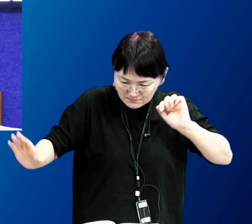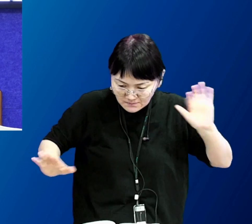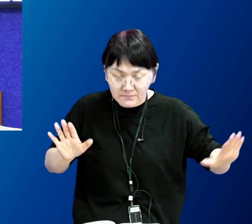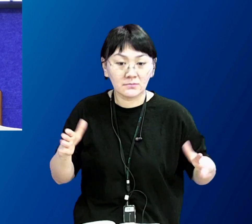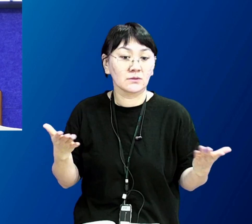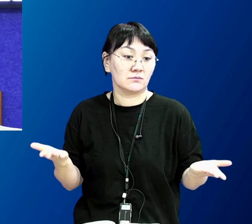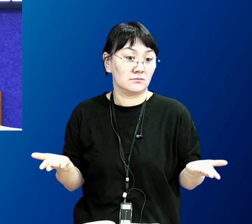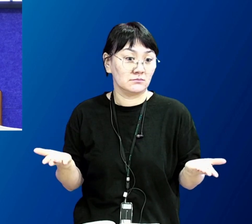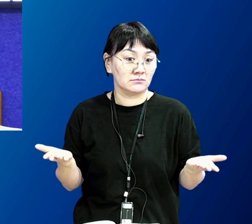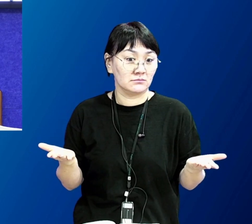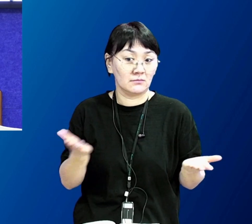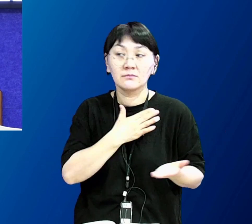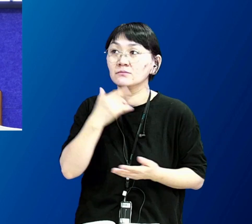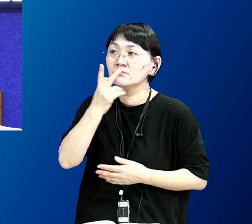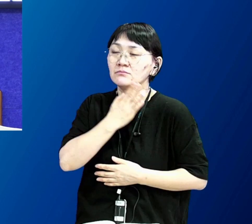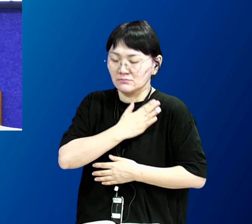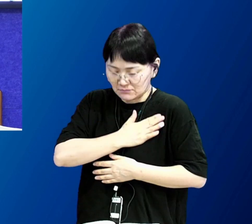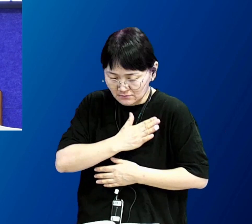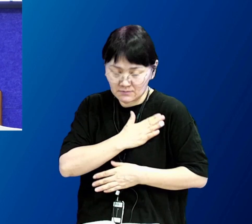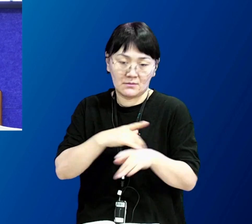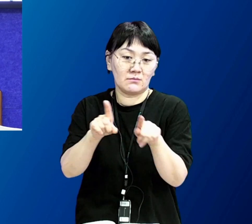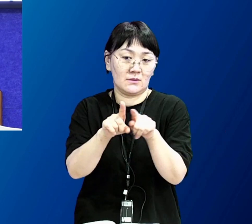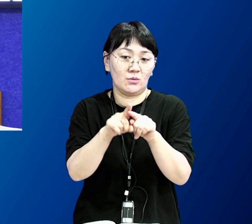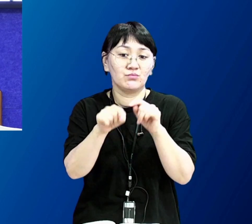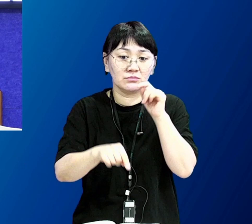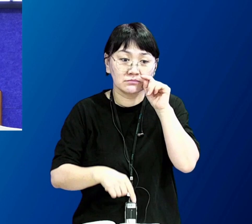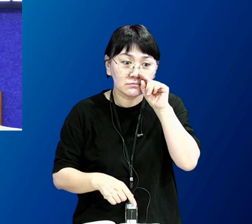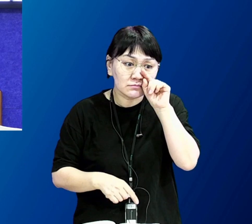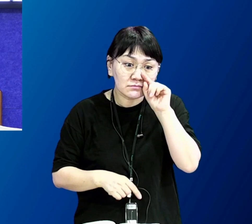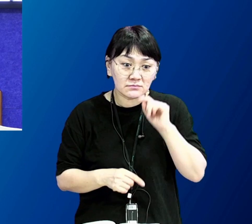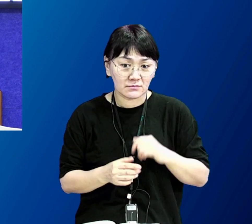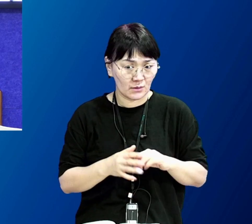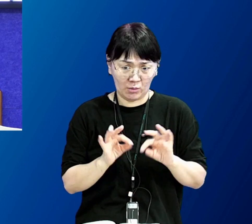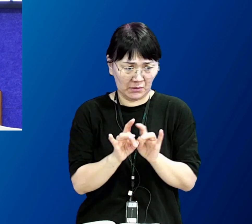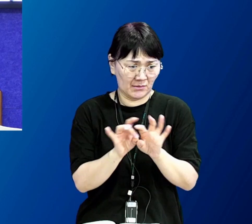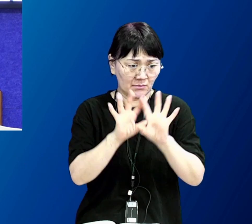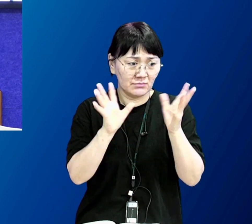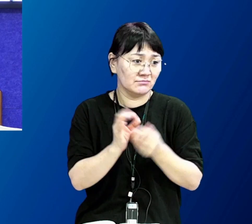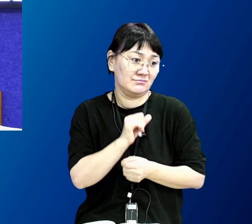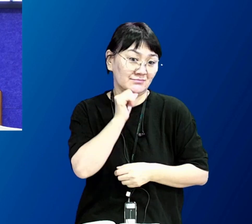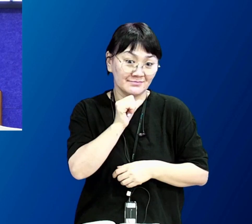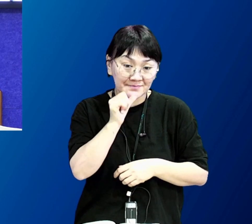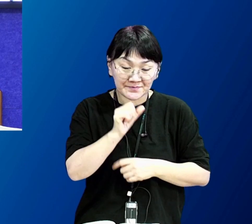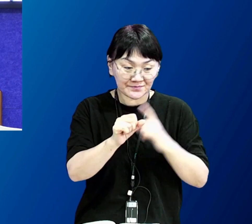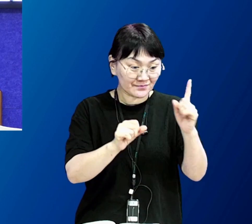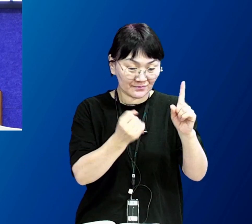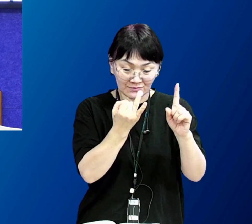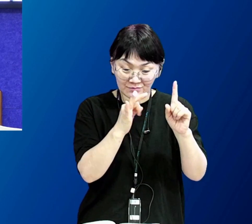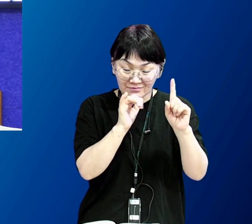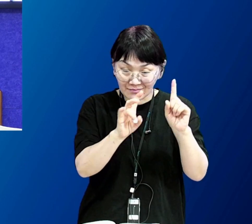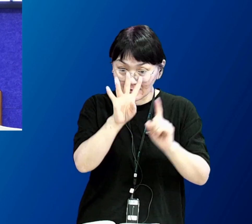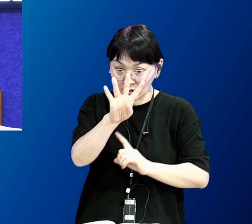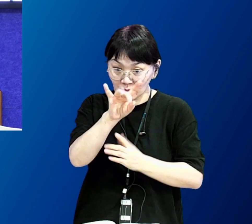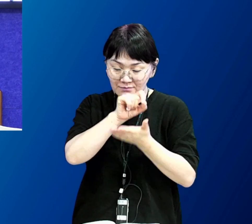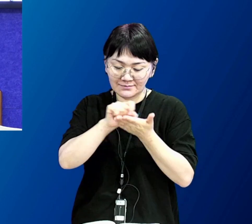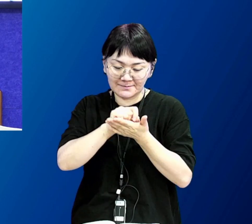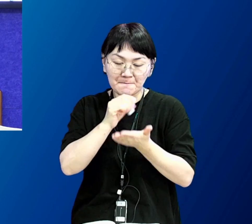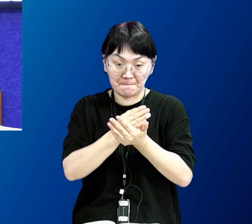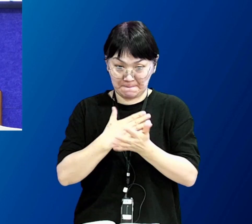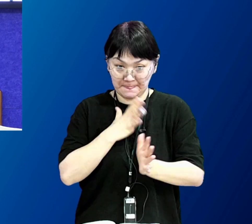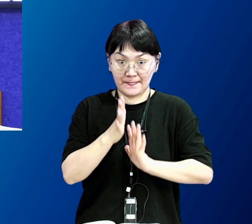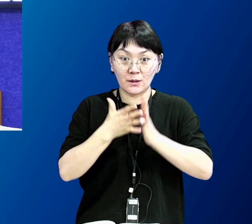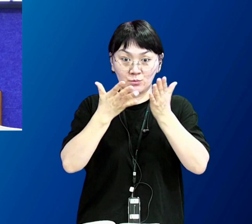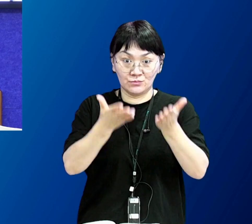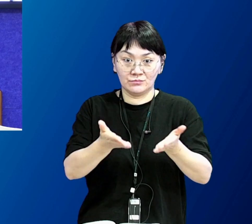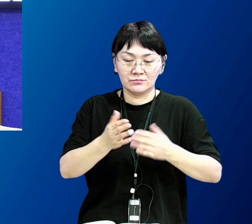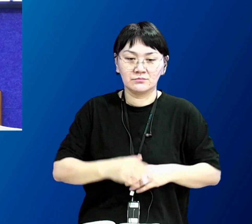болоо? Эцнийг хайрлж байгаа хэрэг баг. Өөр зүйл биш. 1-р явах номын 4-р бүлэг дээрээс харуулна. Би уншиж өгье